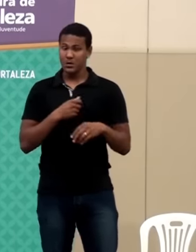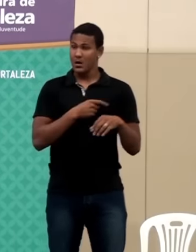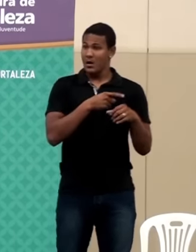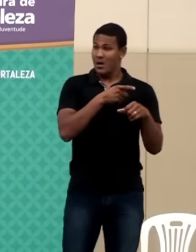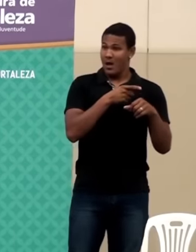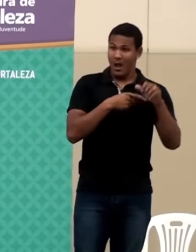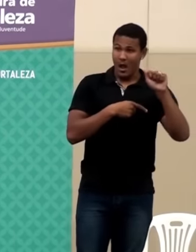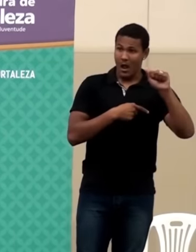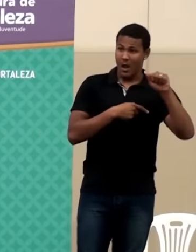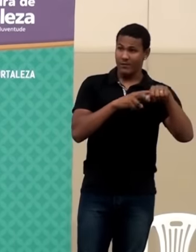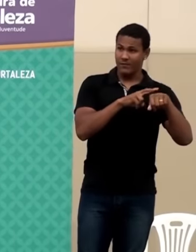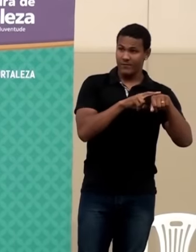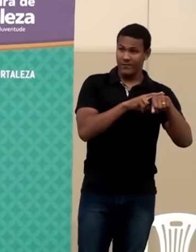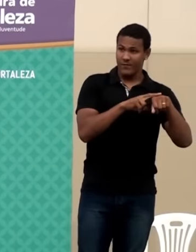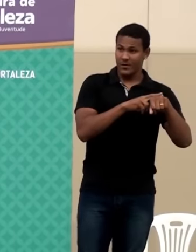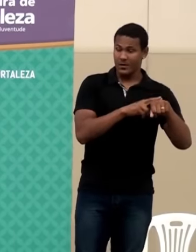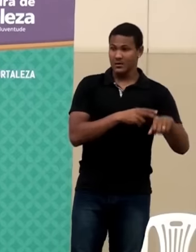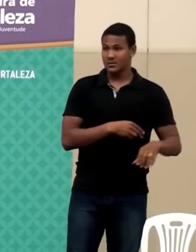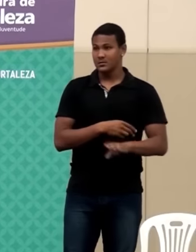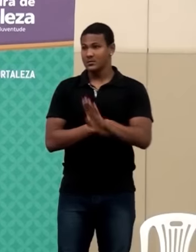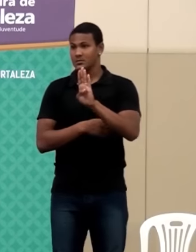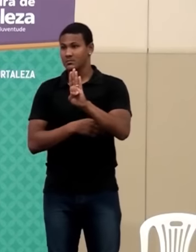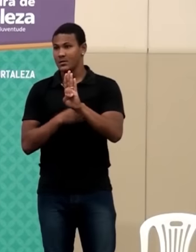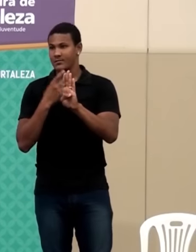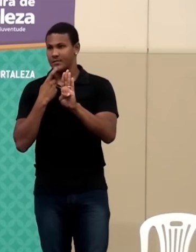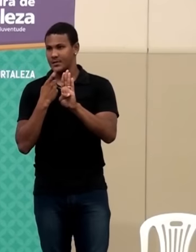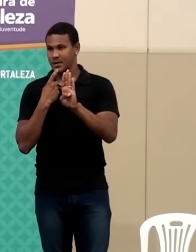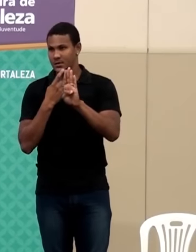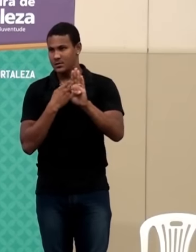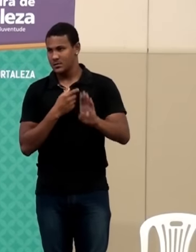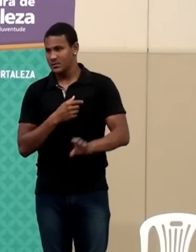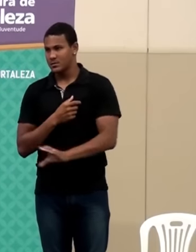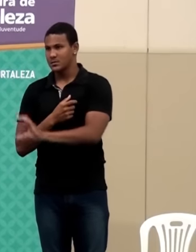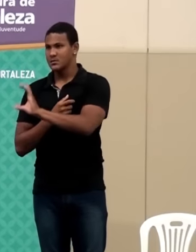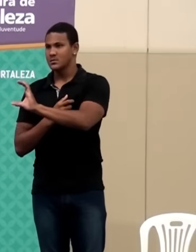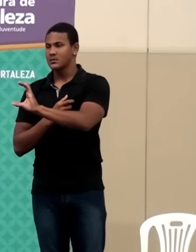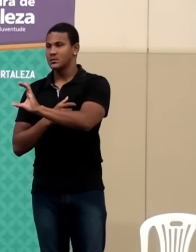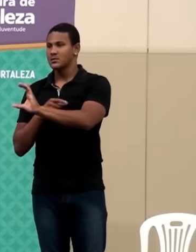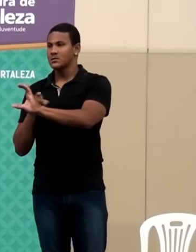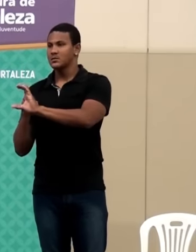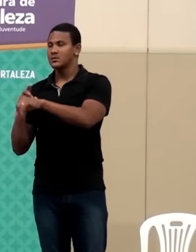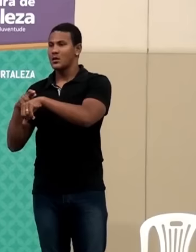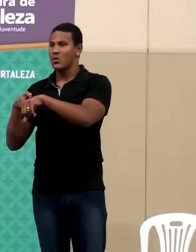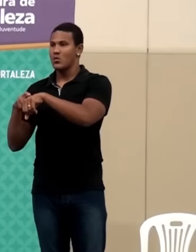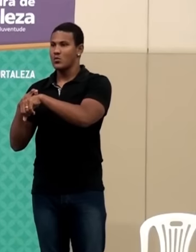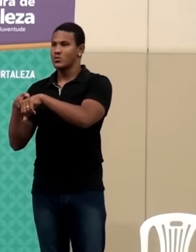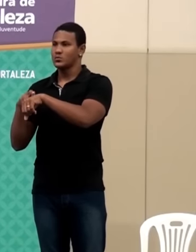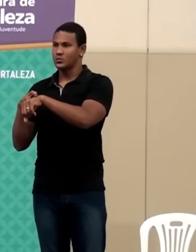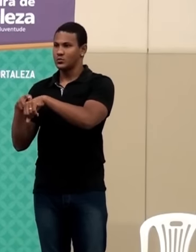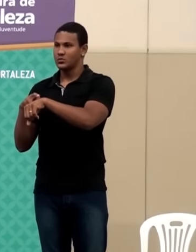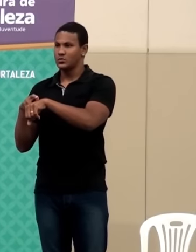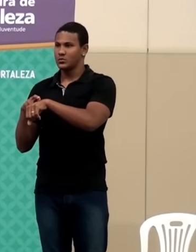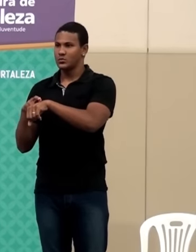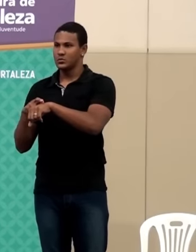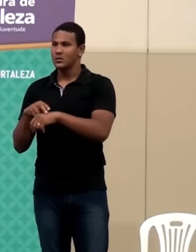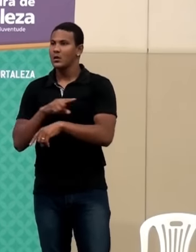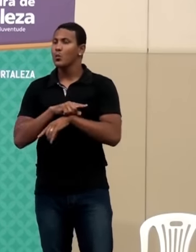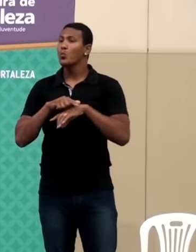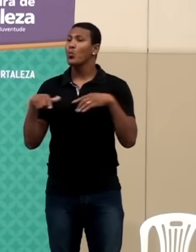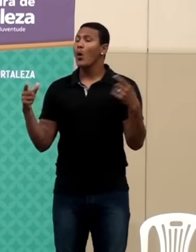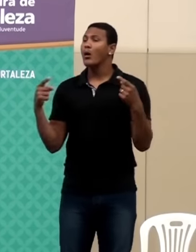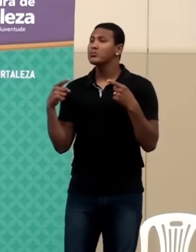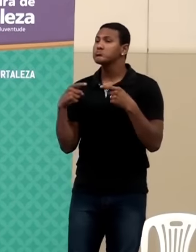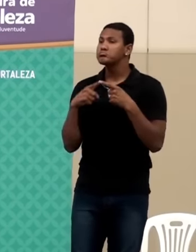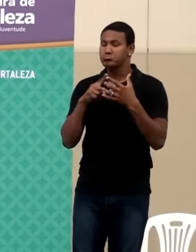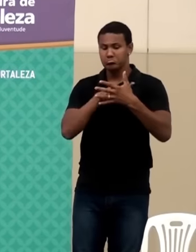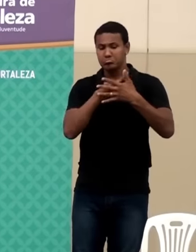Tubo B, vermelha, HNO3. Tubo C, roxa, KNO3. Qual fica sendo a opção correta